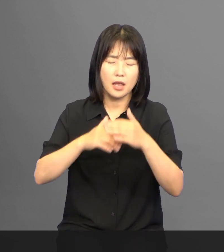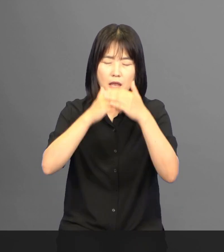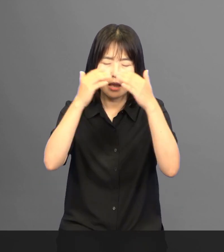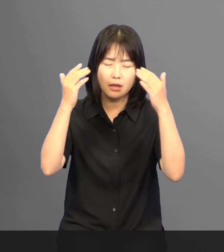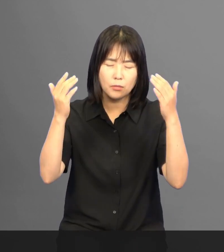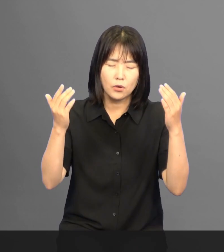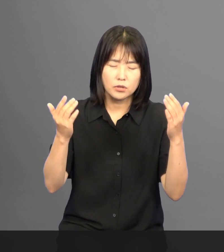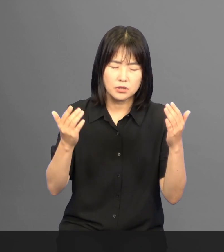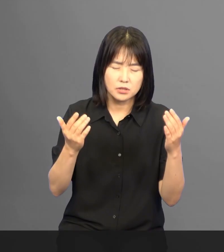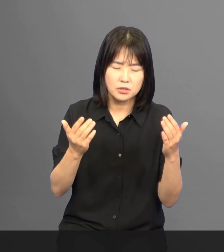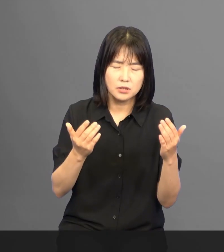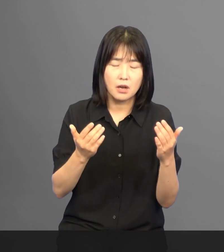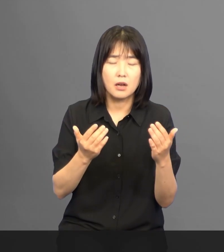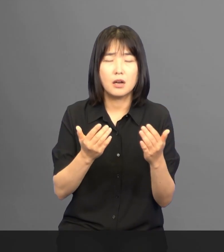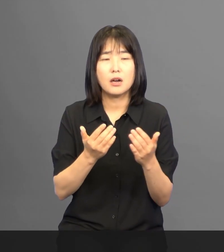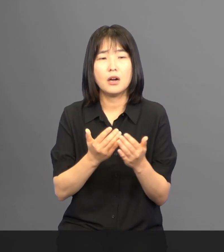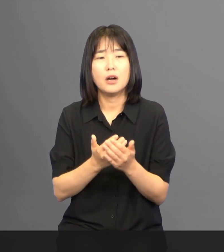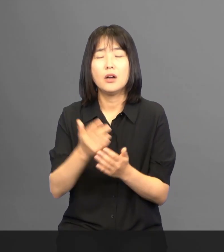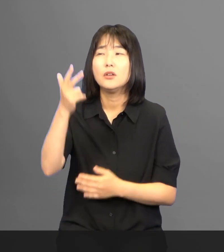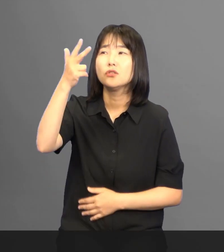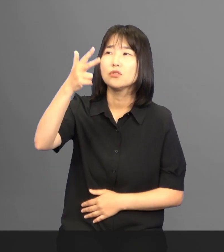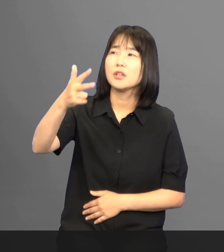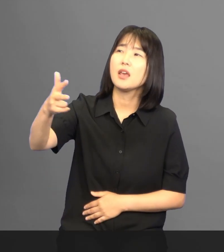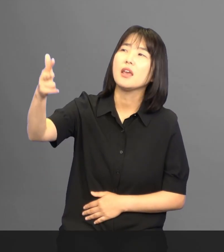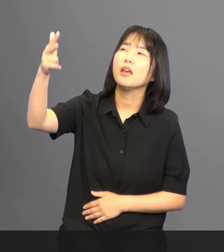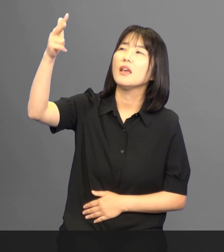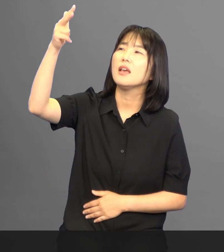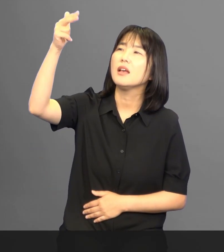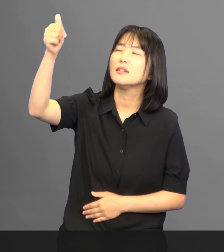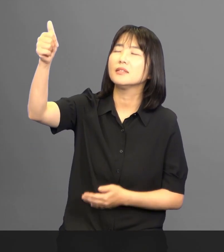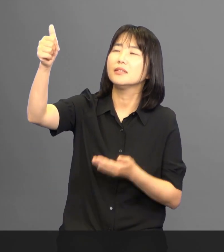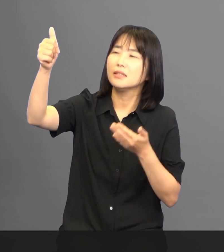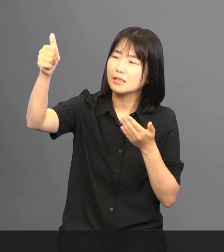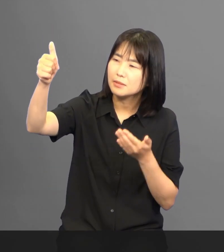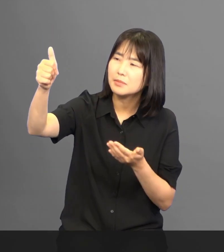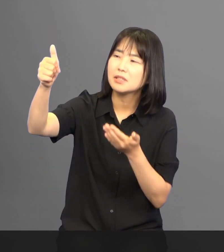그러나 내 모든 것 주께